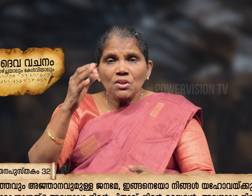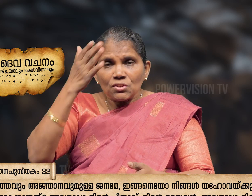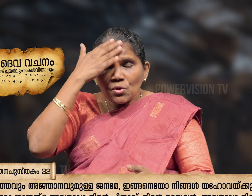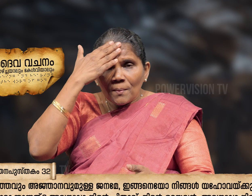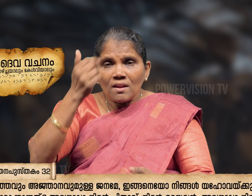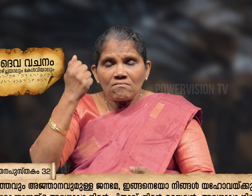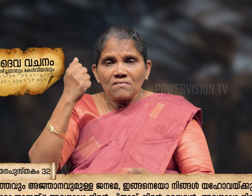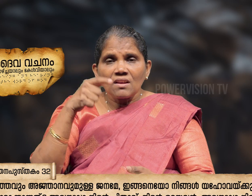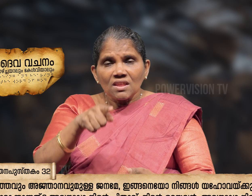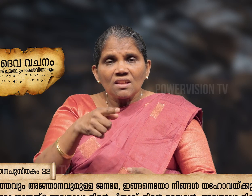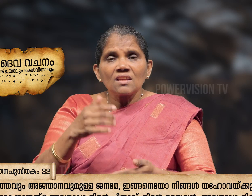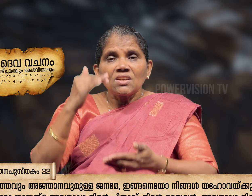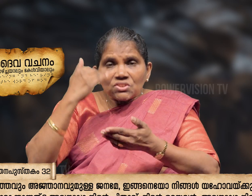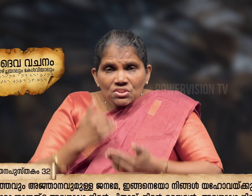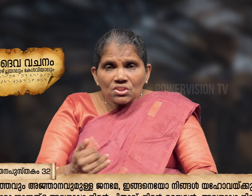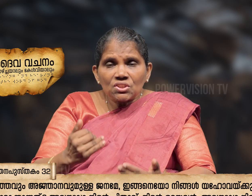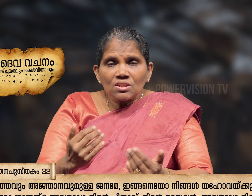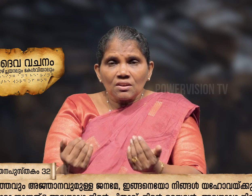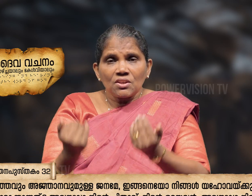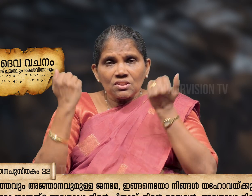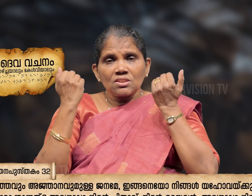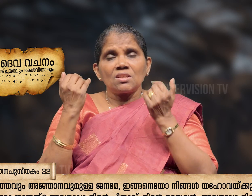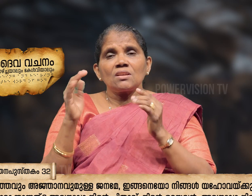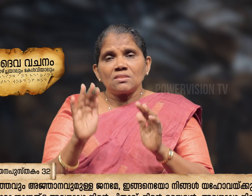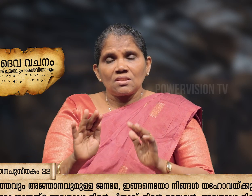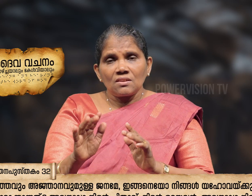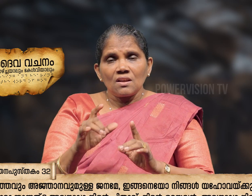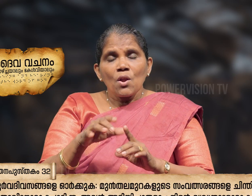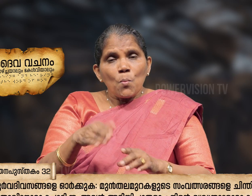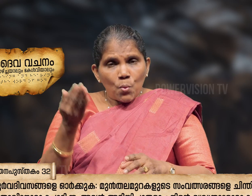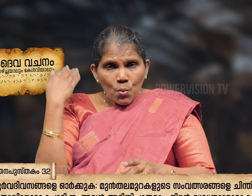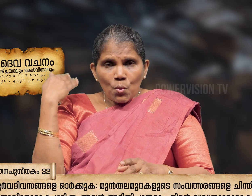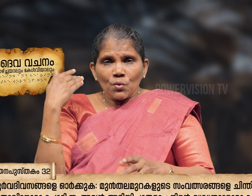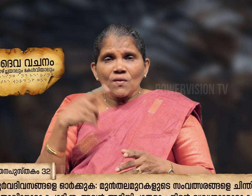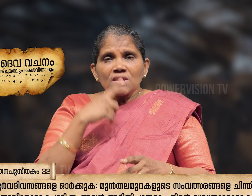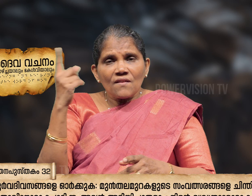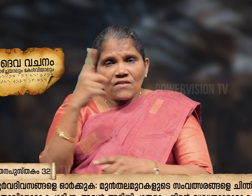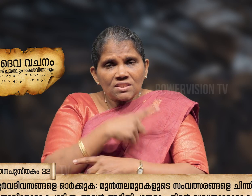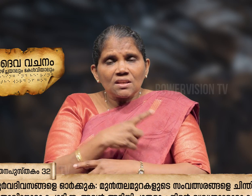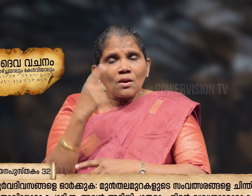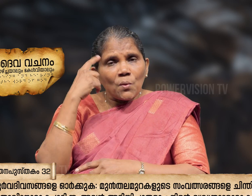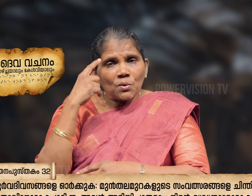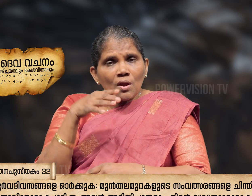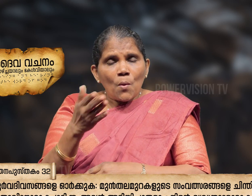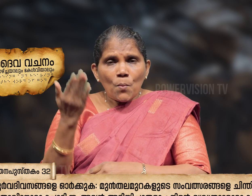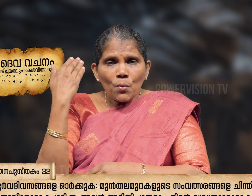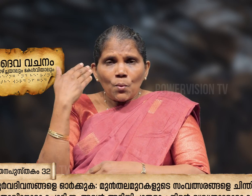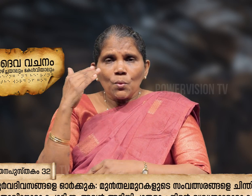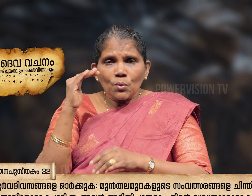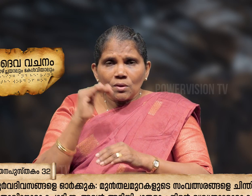ഉടയവൻ. അവനല്ലോ നിന്നെ സൃഷ്ടിക്കുകയും രക്ഷിക്കുകയും ചെയ്തവൻ. പൂർവ്വ ദിവസങ്ങളെ ഓർക്കുക. മുൻ തലമുറകളുടെ